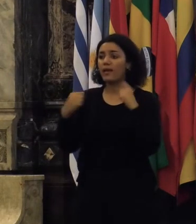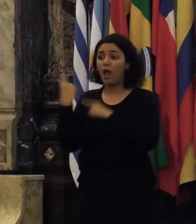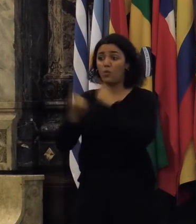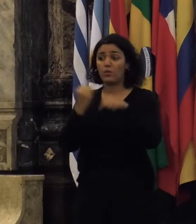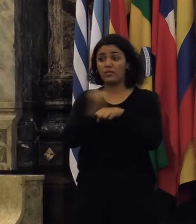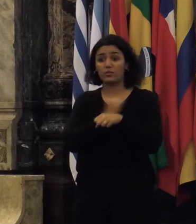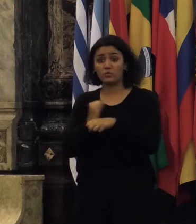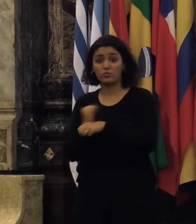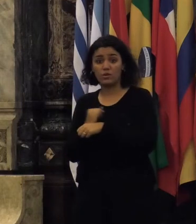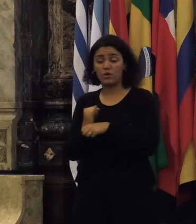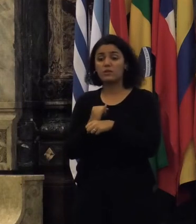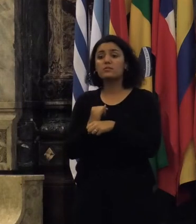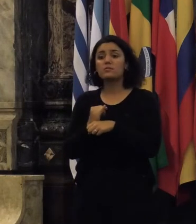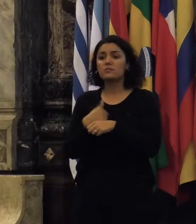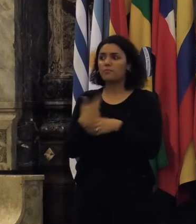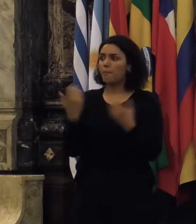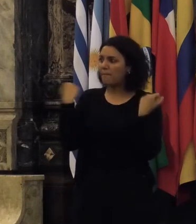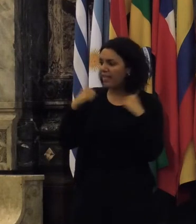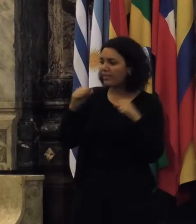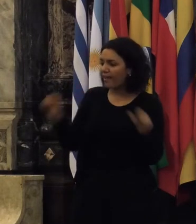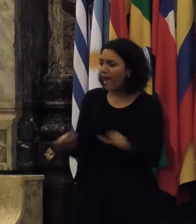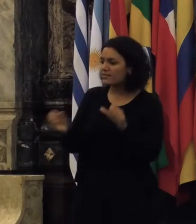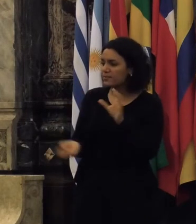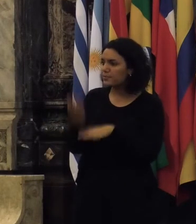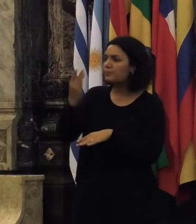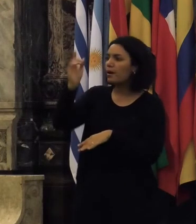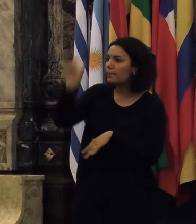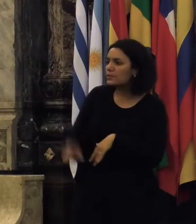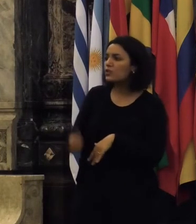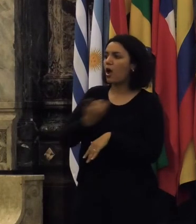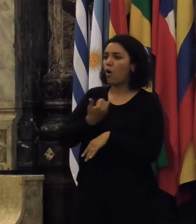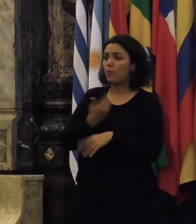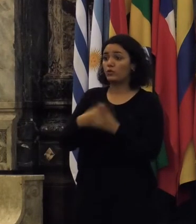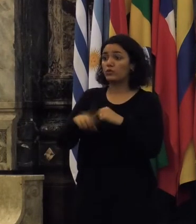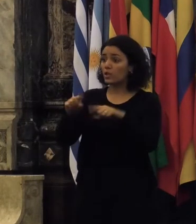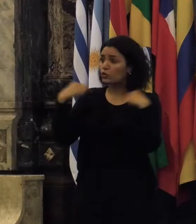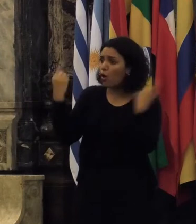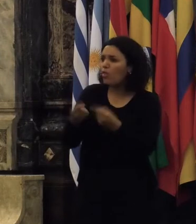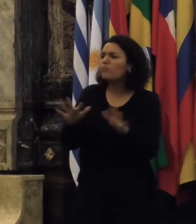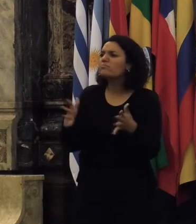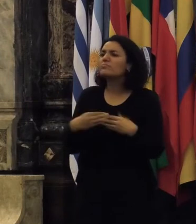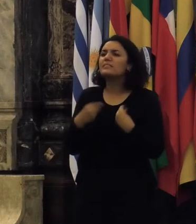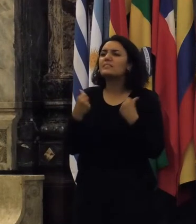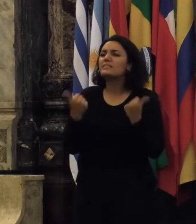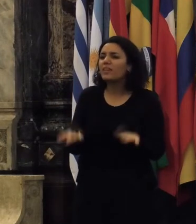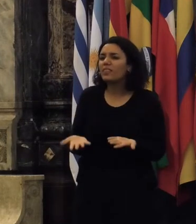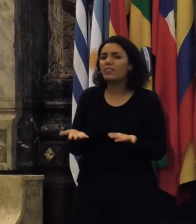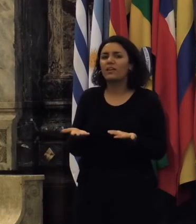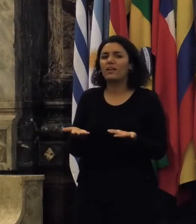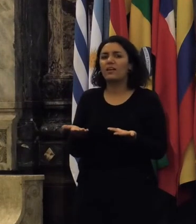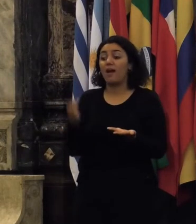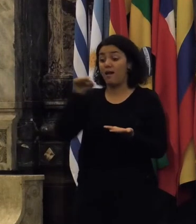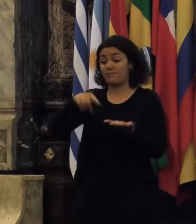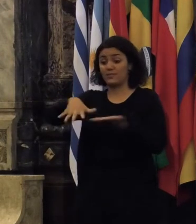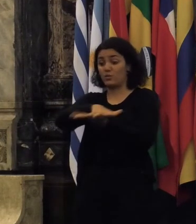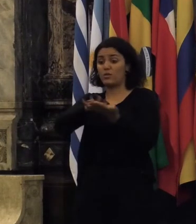que son prácticas subjetivantes. Bueno, ¿qué quiere decir pensarnos en qué nos pasa a nosotros respecto de ese